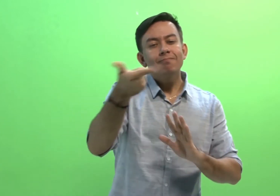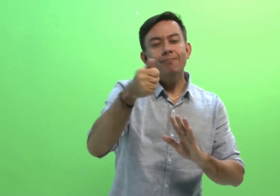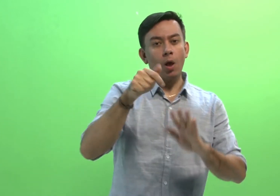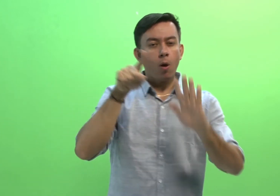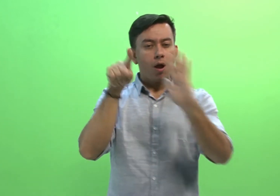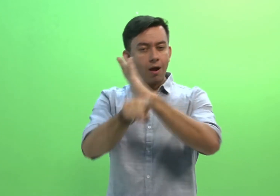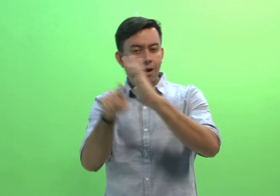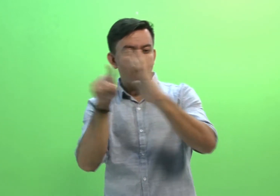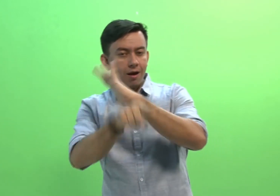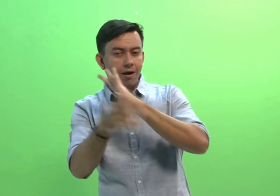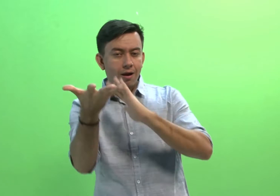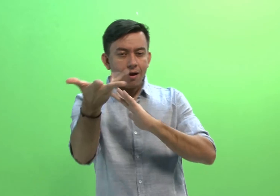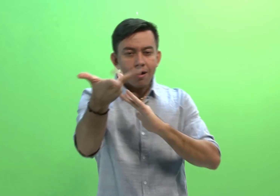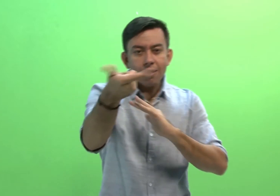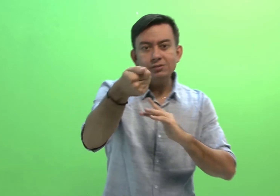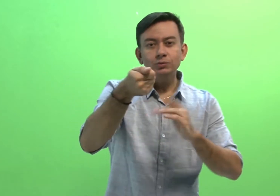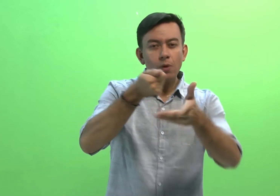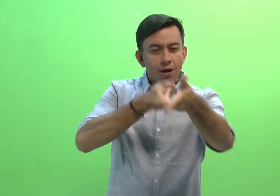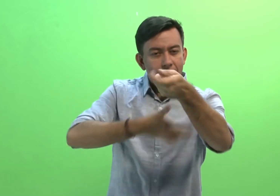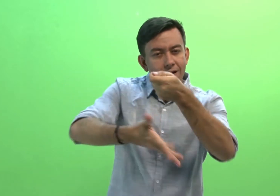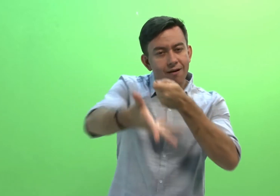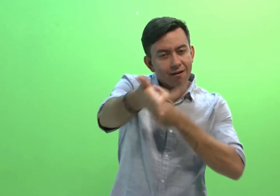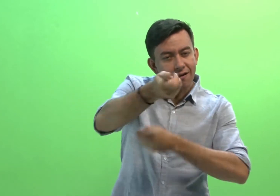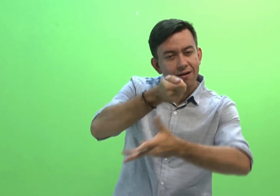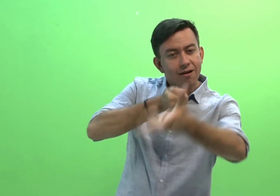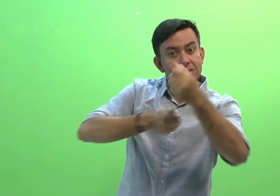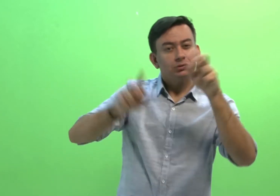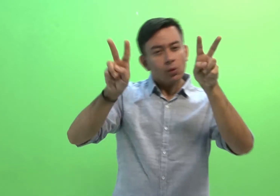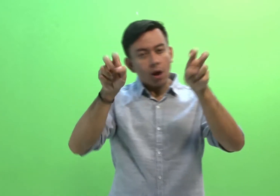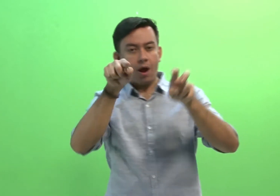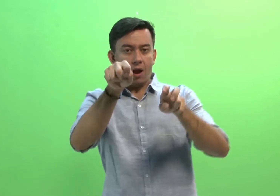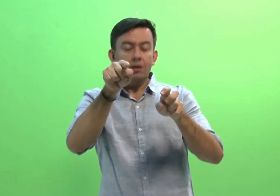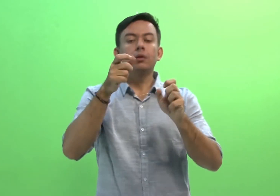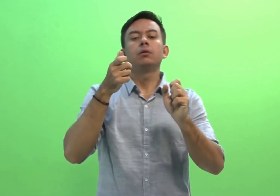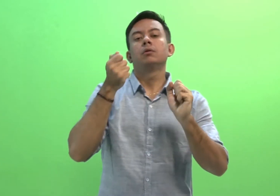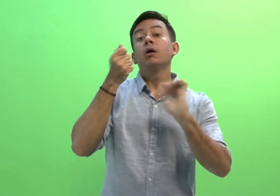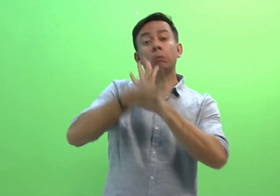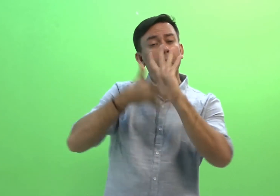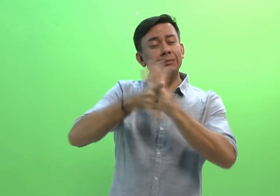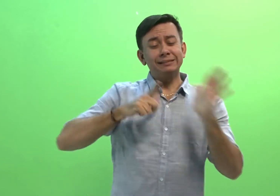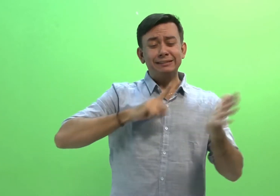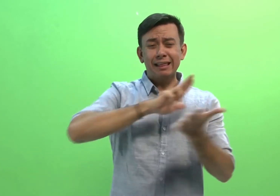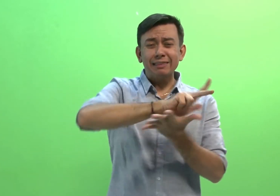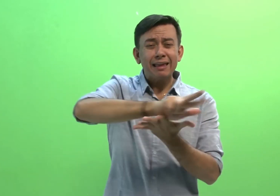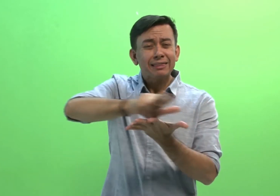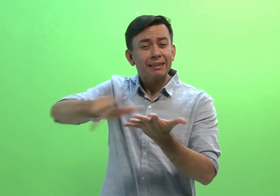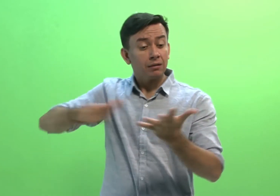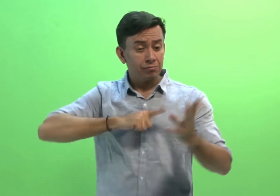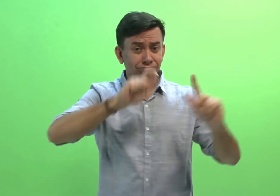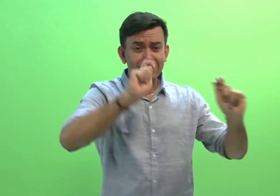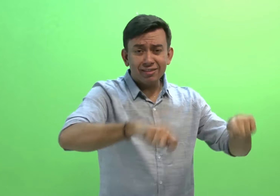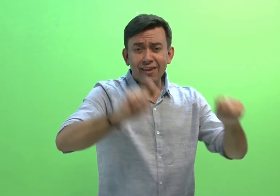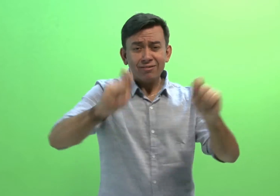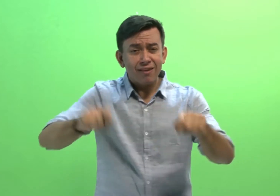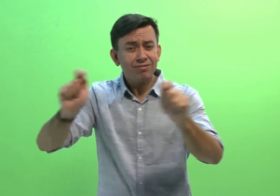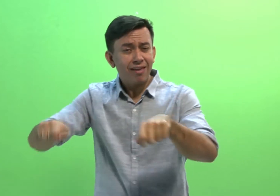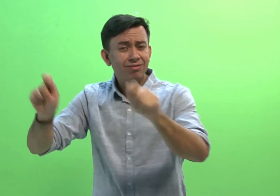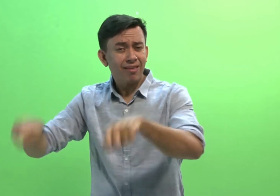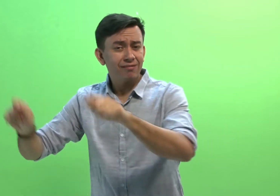Você pode persuadir também alguém por meio de perguntas, tentar descobrir as respostas. Então, a língua de sinais,